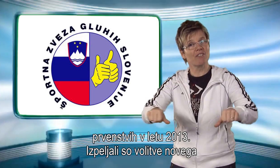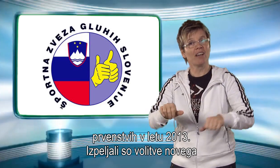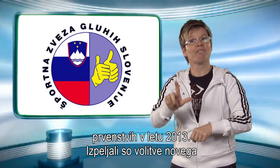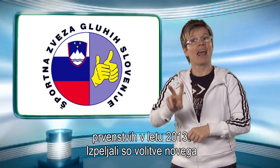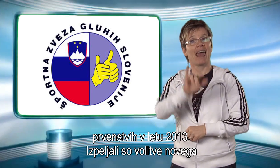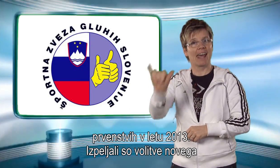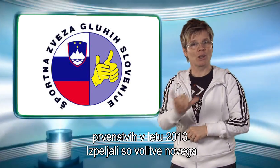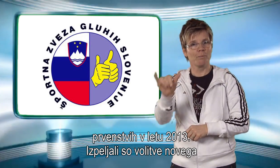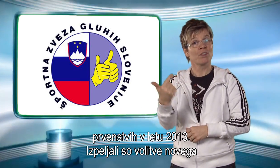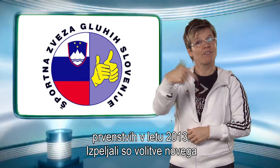2013.